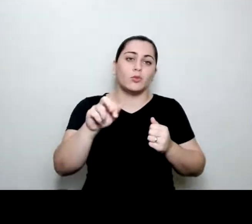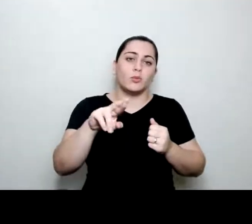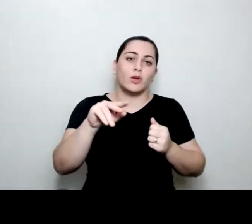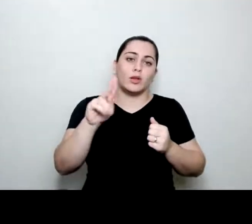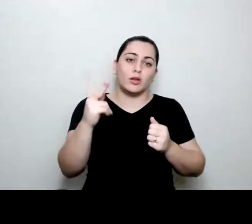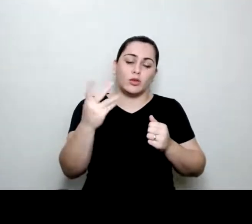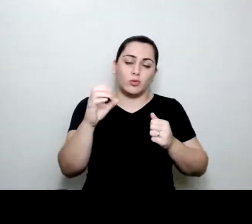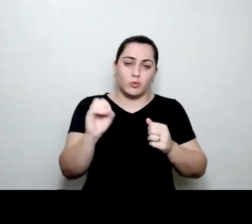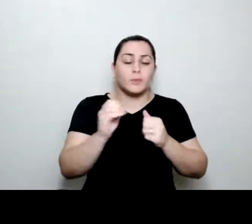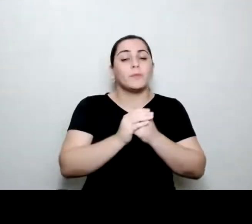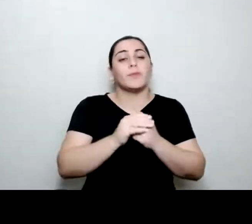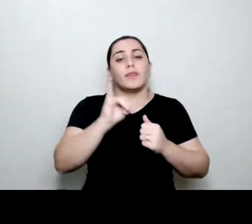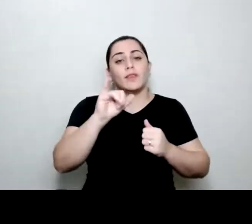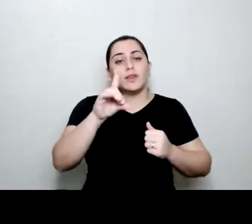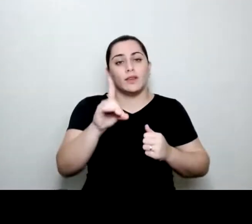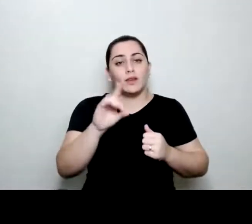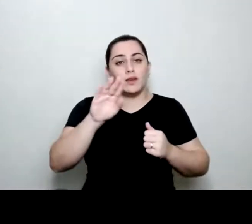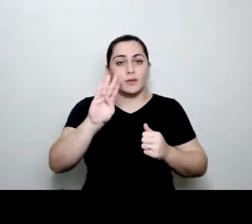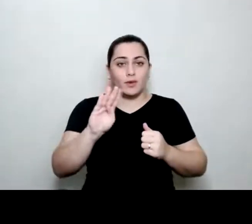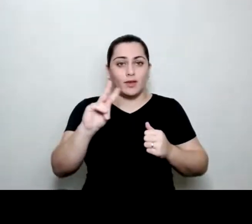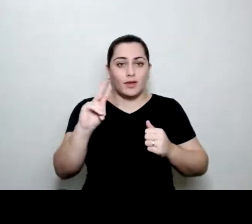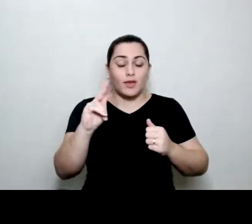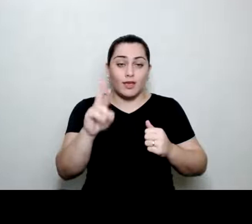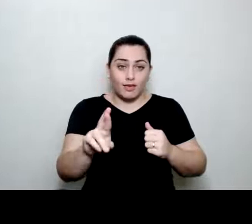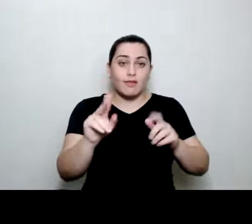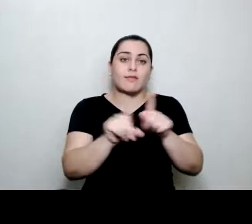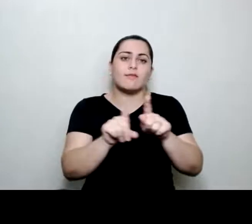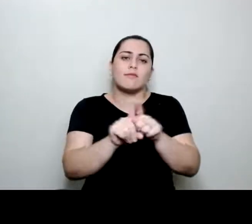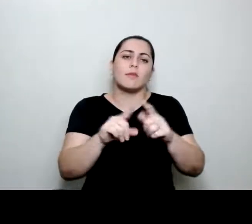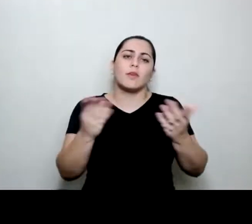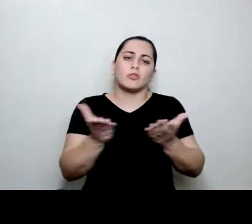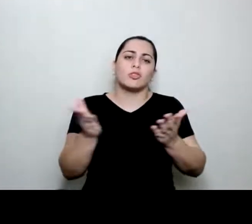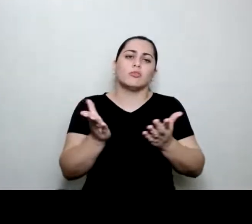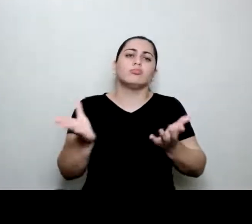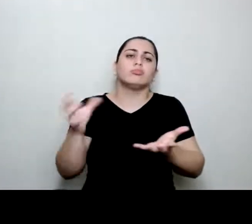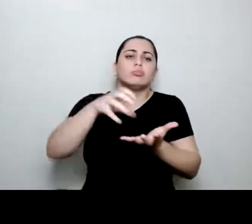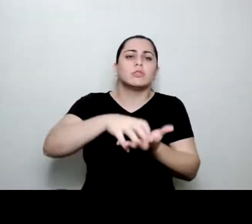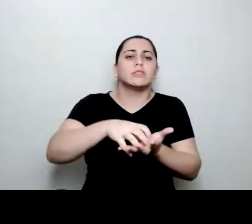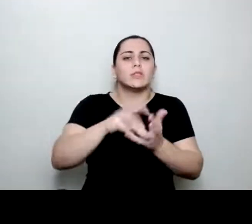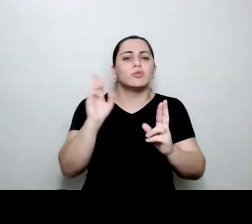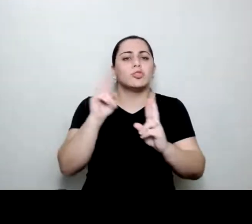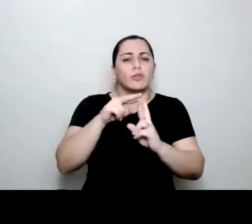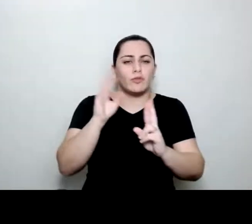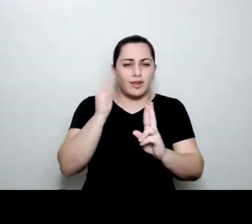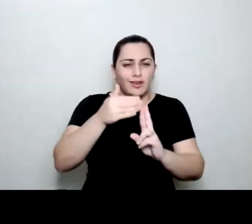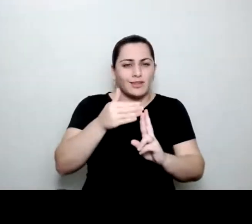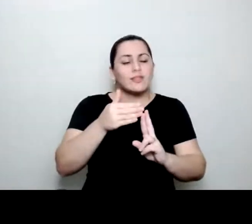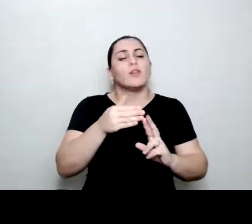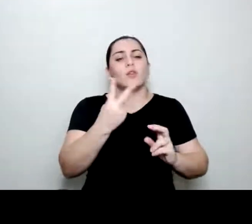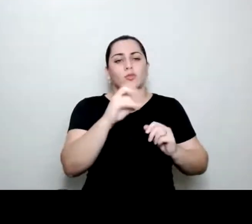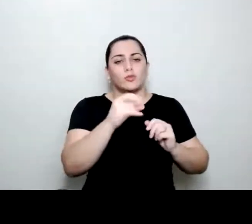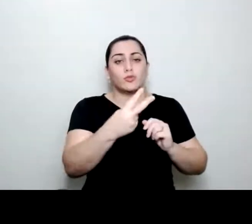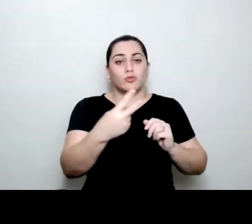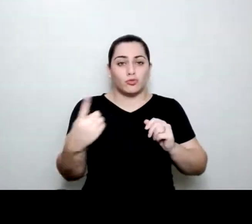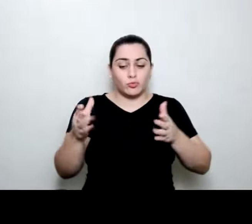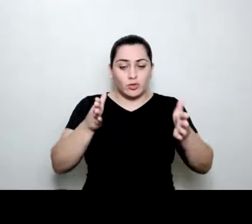IDBR. O Centro de Referência ele foi inaugurado em 2021, nessa nova fase do museu já, e foi